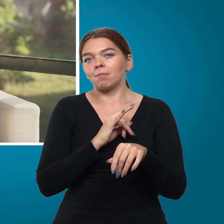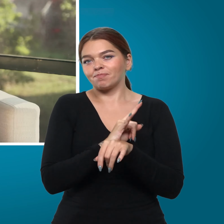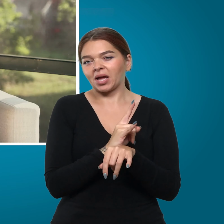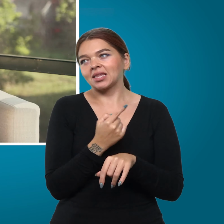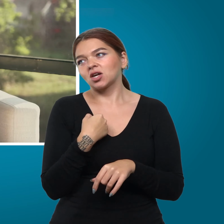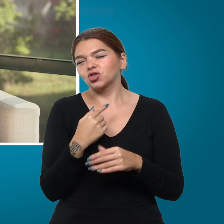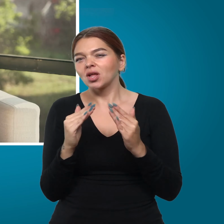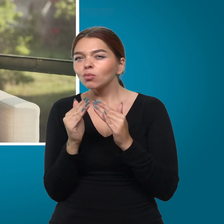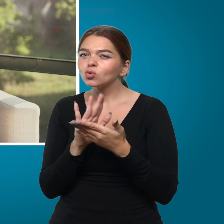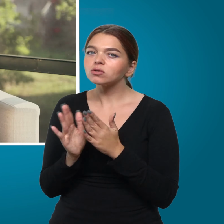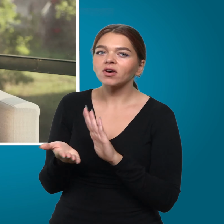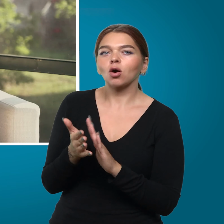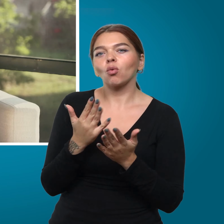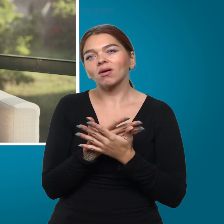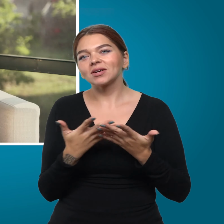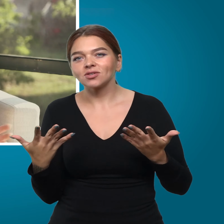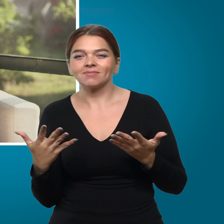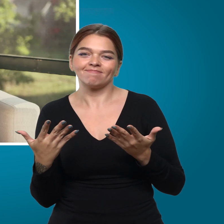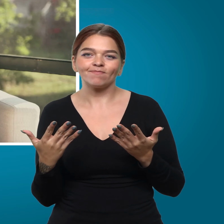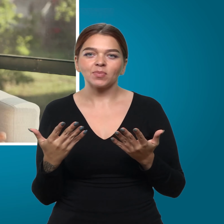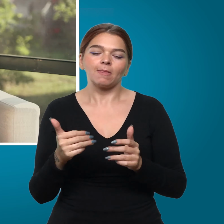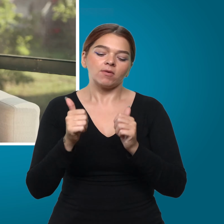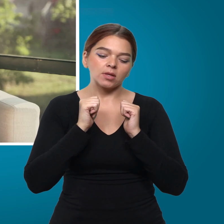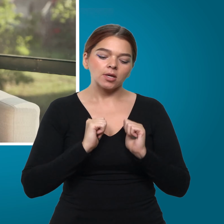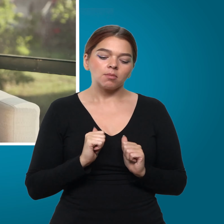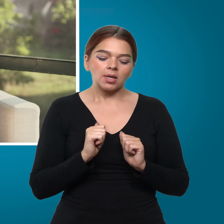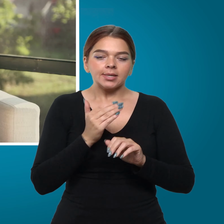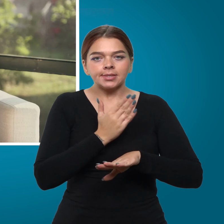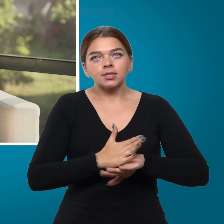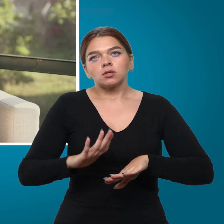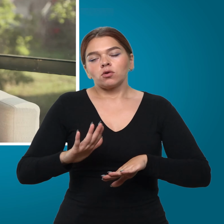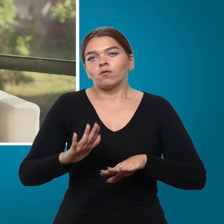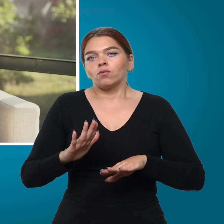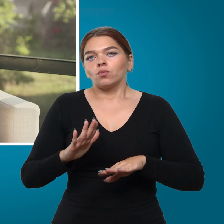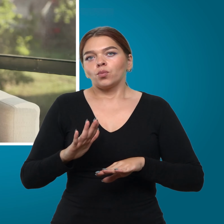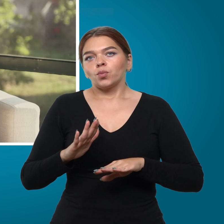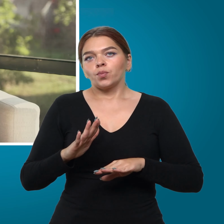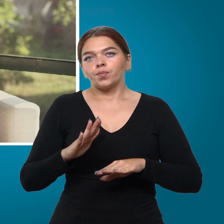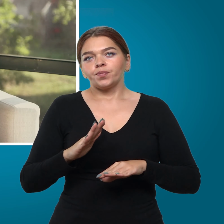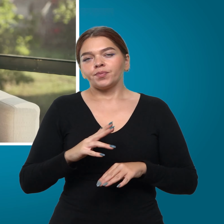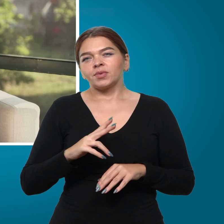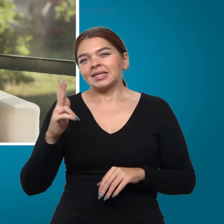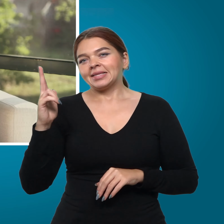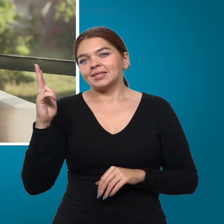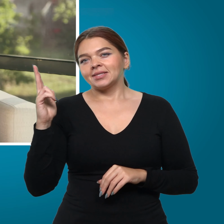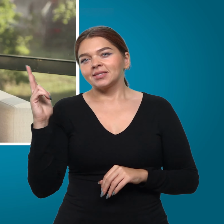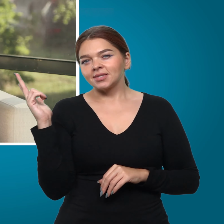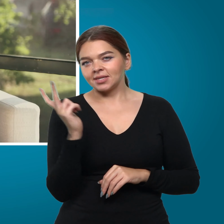žmonės. Tai buvo tam tikri atrinkti žmonės, kurie apie tai žinojo, o visi kiti nežinojo, kad aš visų savaitgalį, nu, užsijėmės